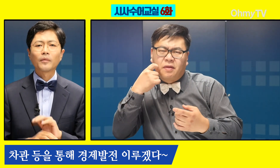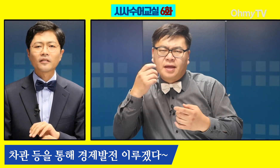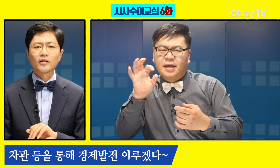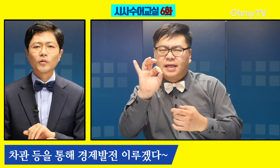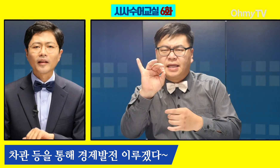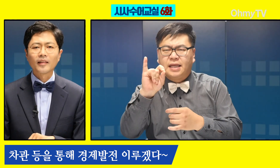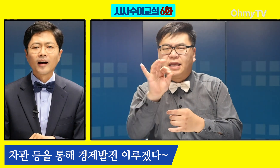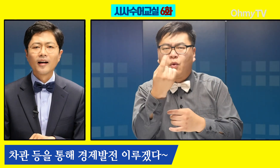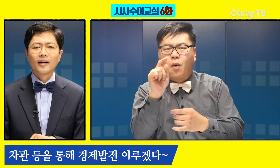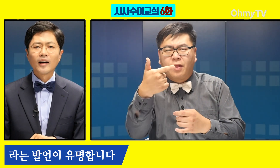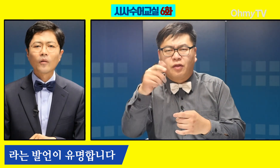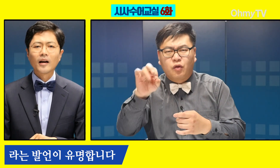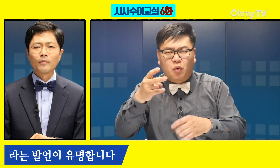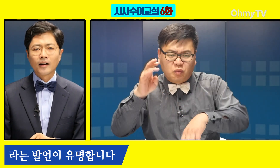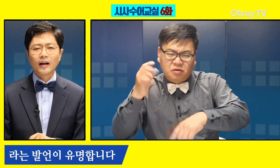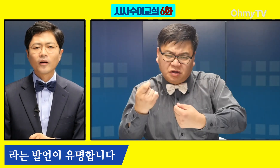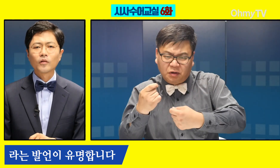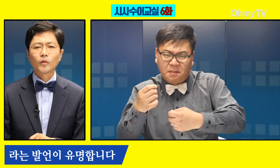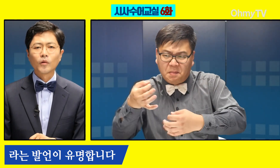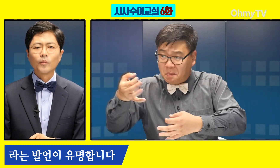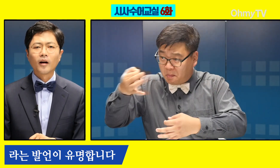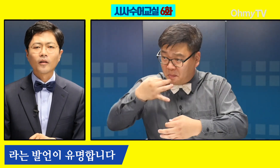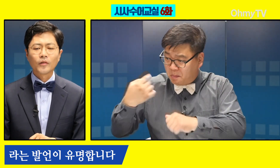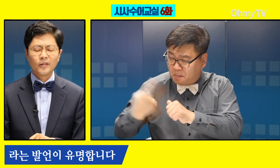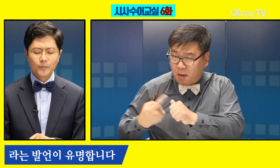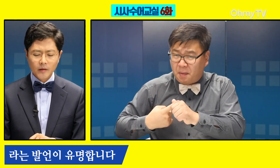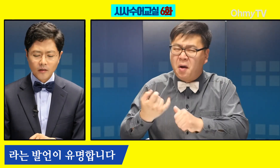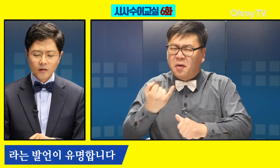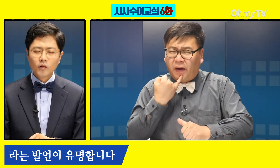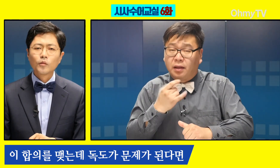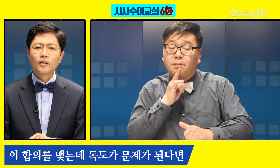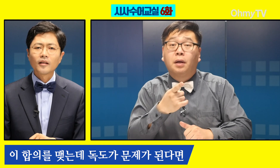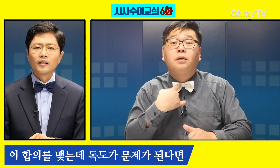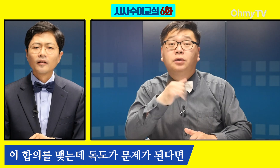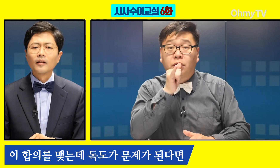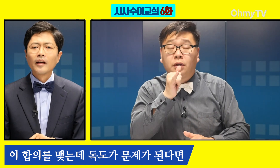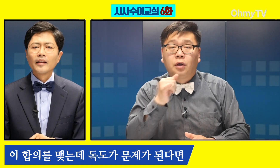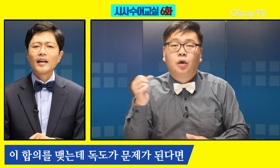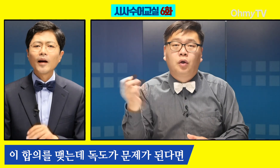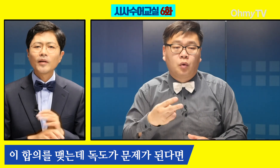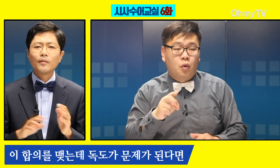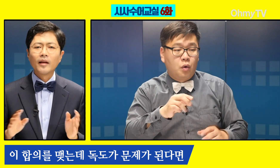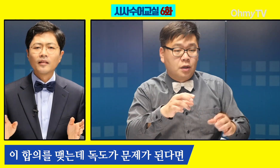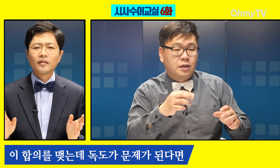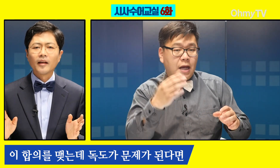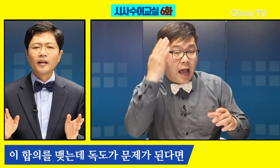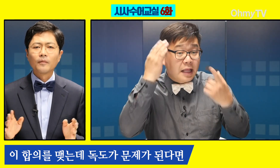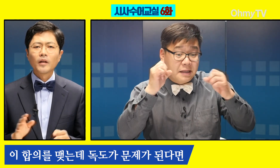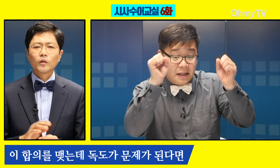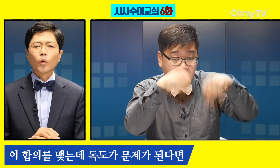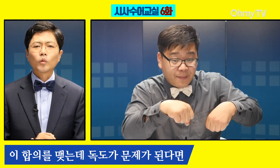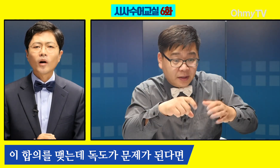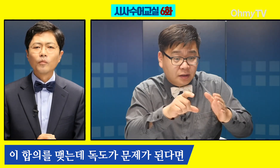통해 경제발전을 이루겠다라고 하는 말을 한 것으로도 유명하고요. 두 번째는 이 합의를